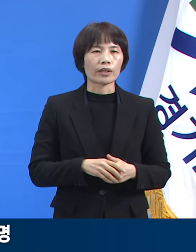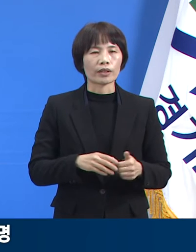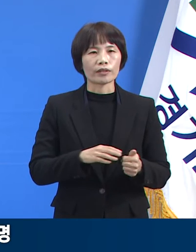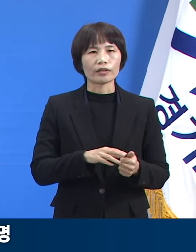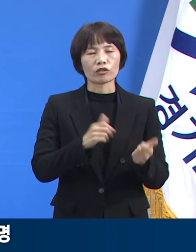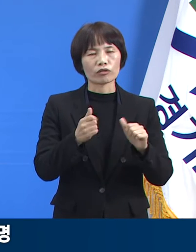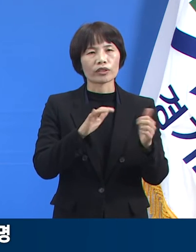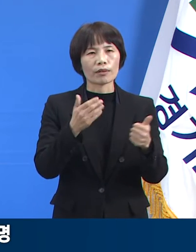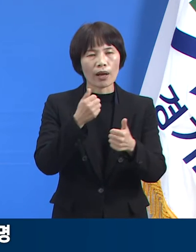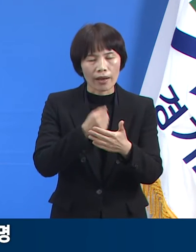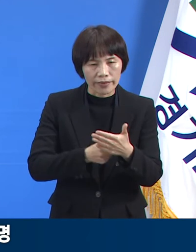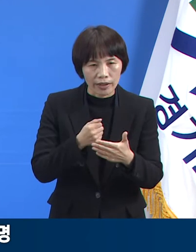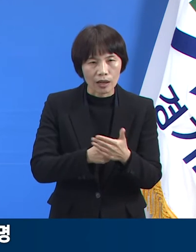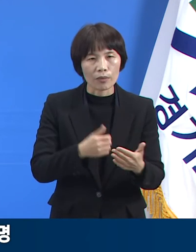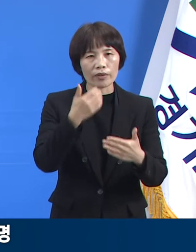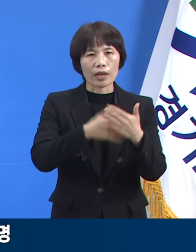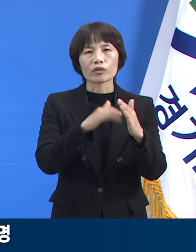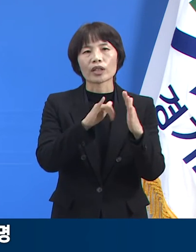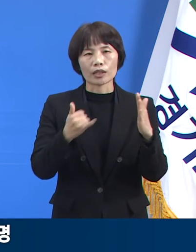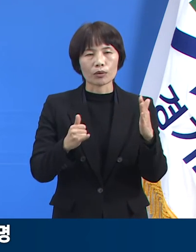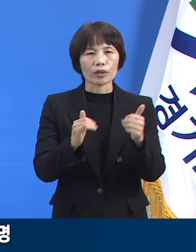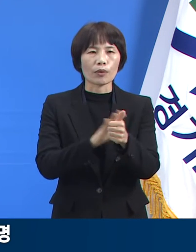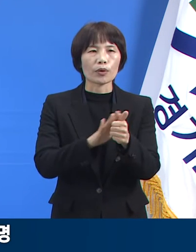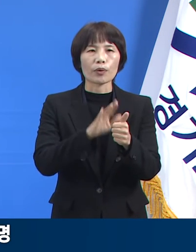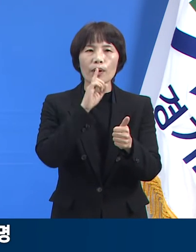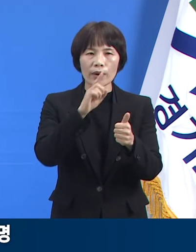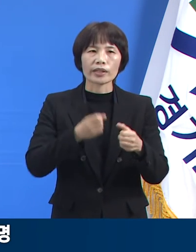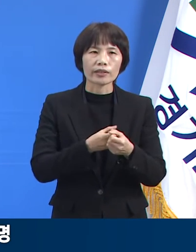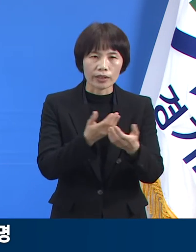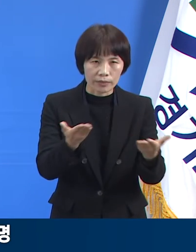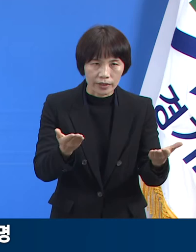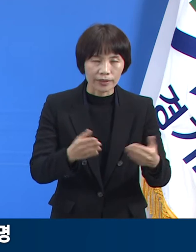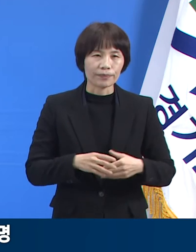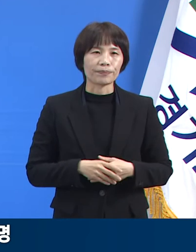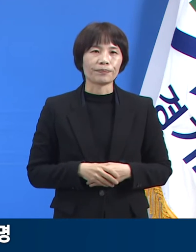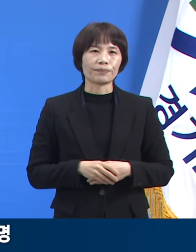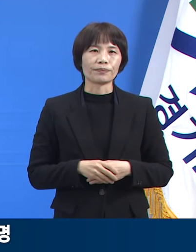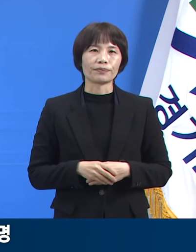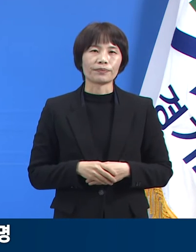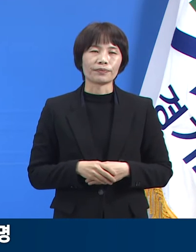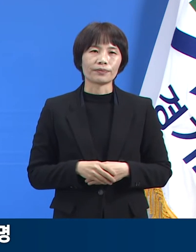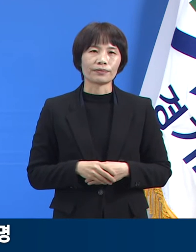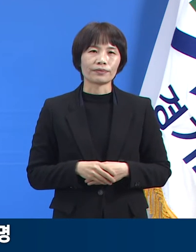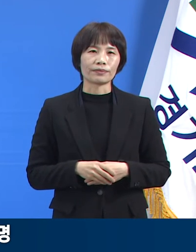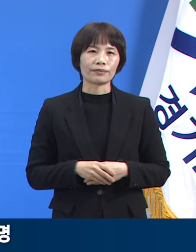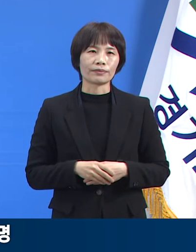고인의 명복을 빌며 유가족 분들께 깊은 애도의 말씀을 드립니다.